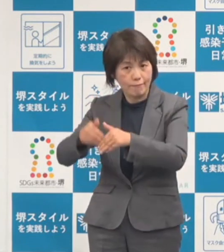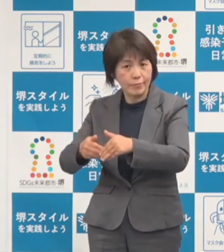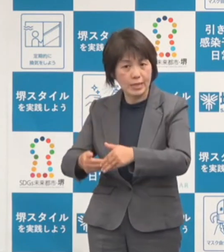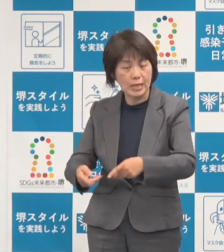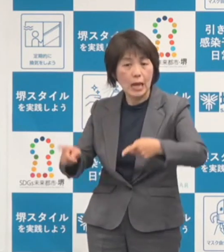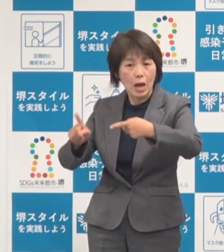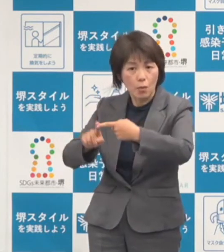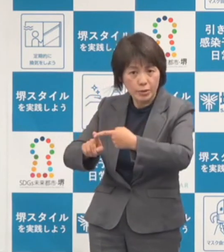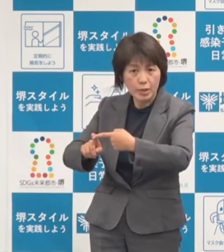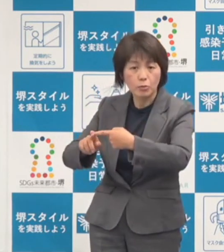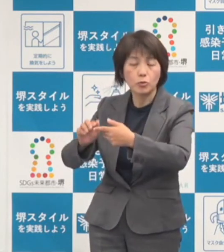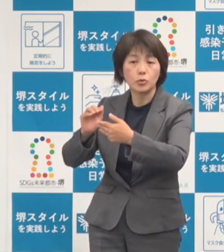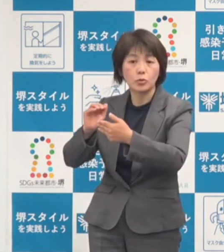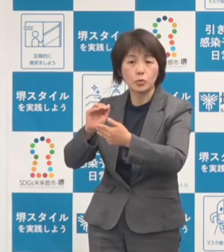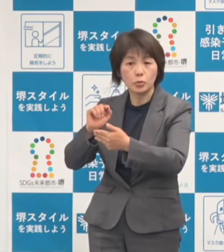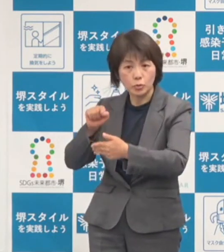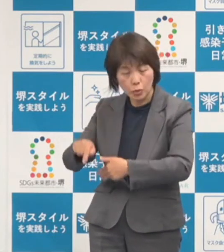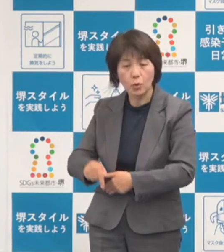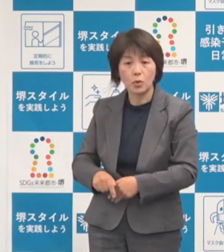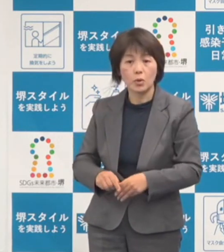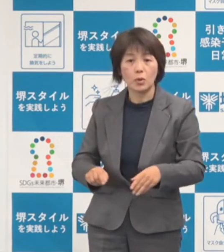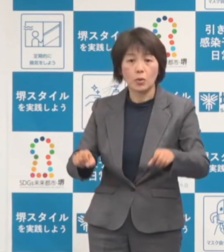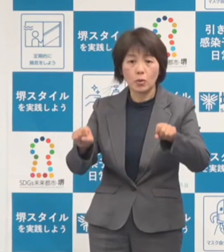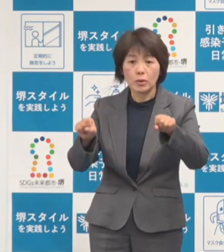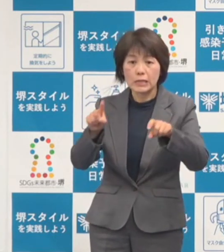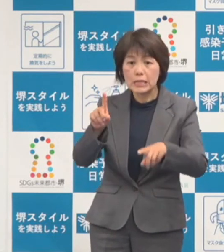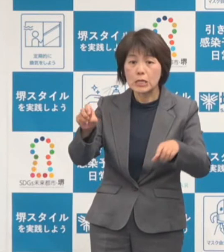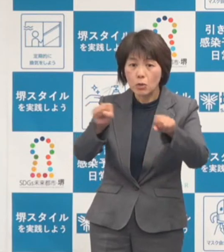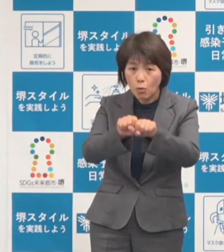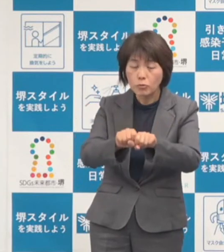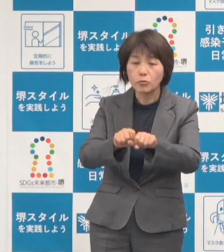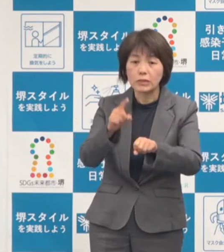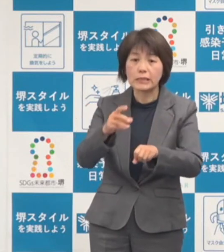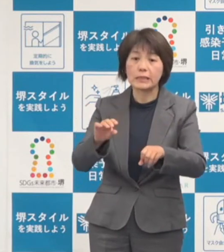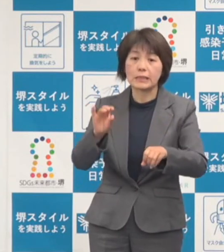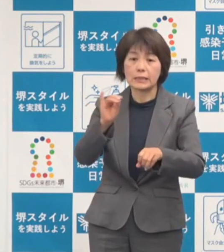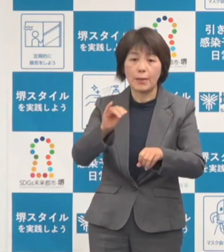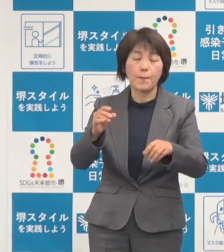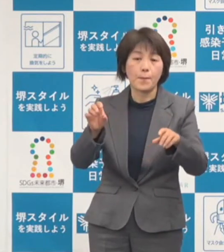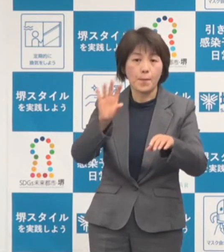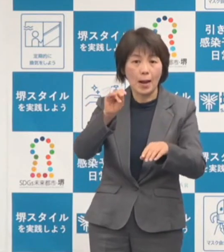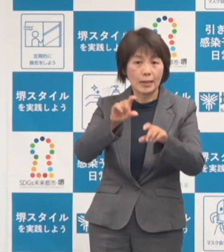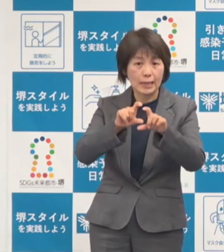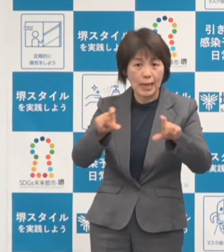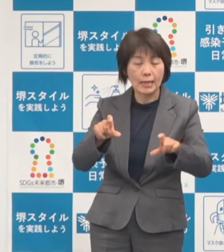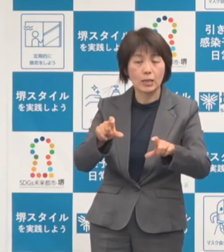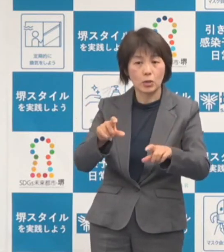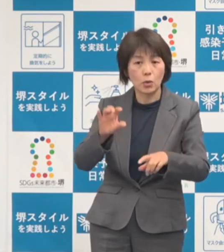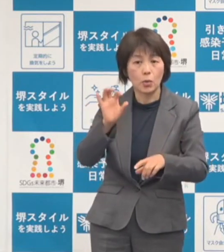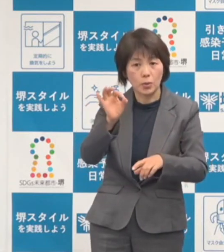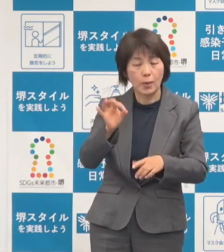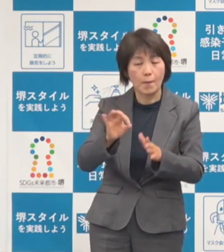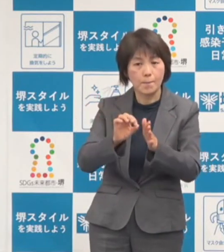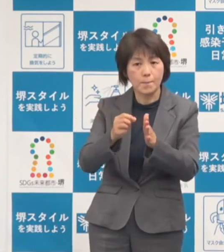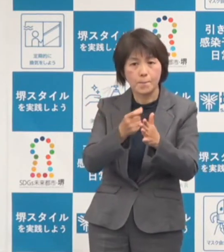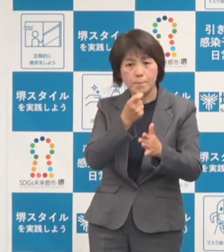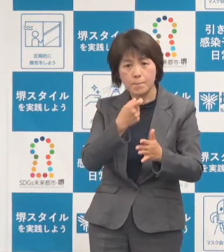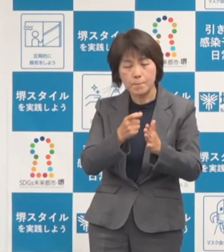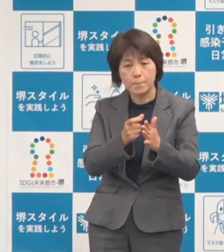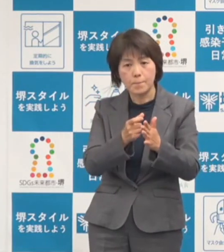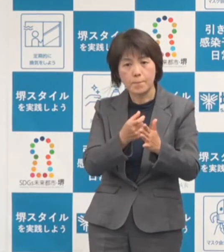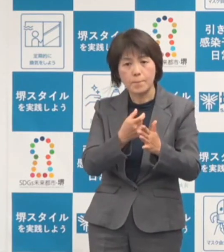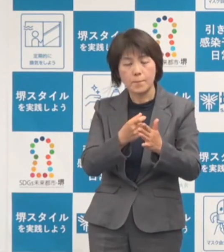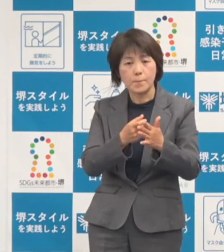って約1億1000万円の費用が削減できること、そして大幅な投票率の向上